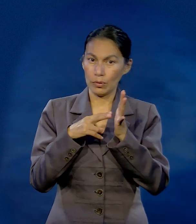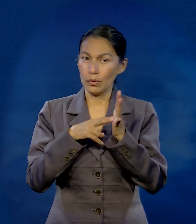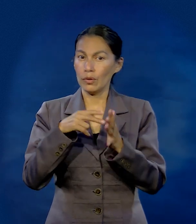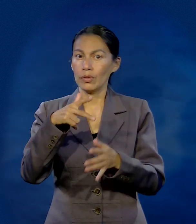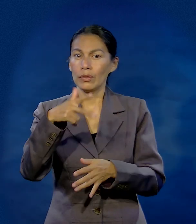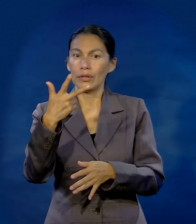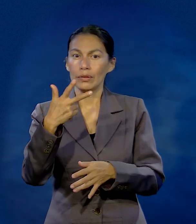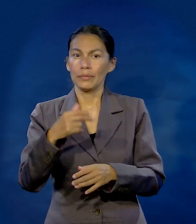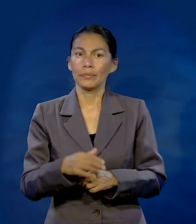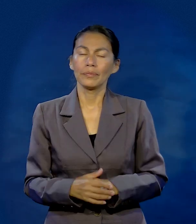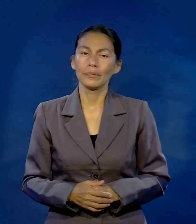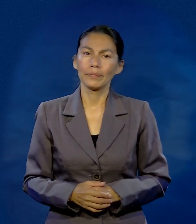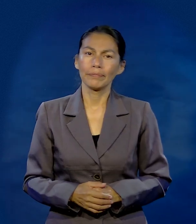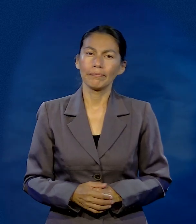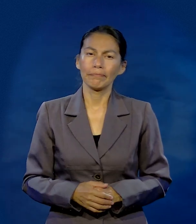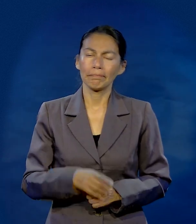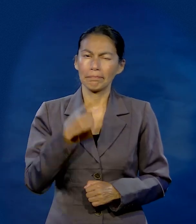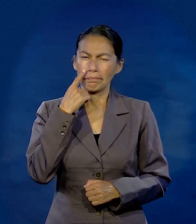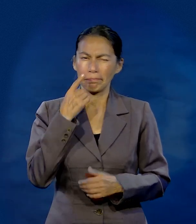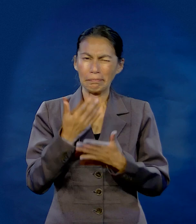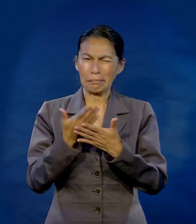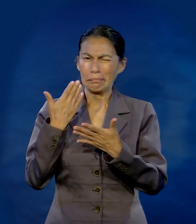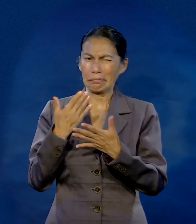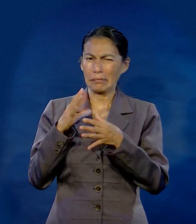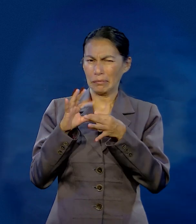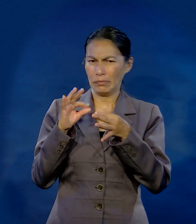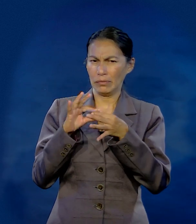buscando no diga nada Está bien